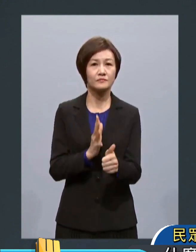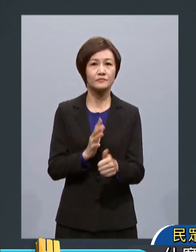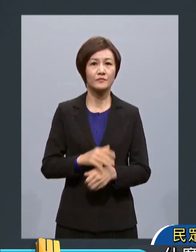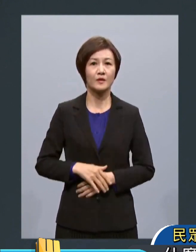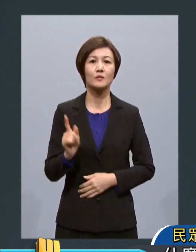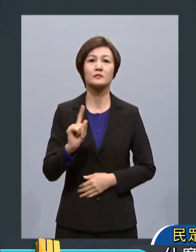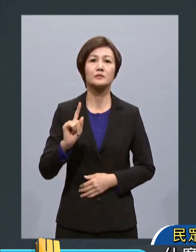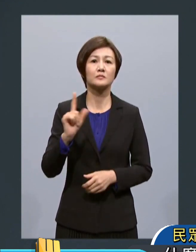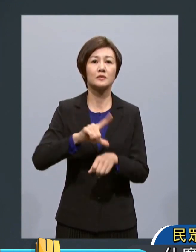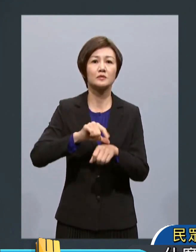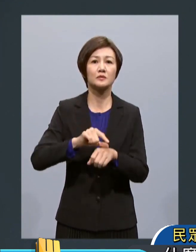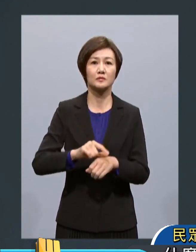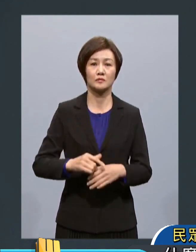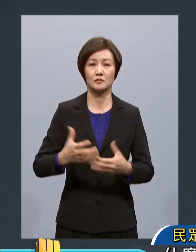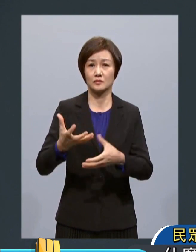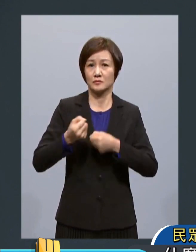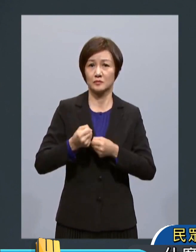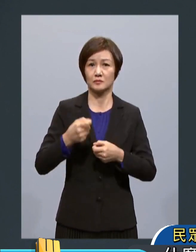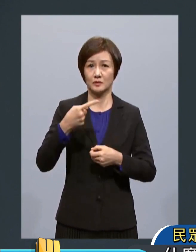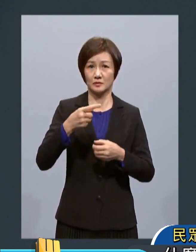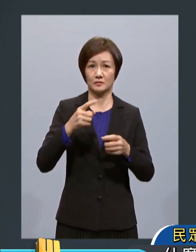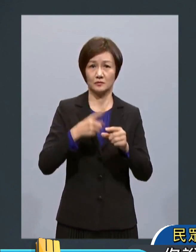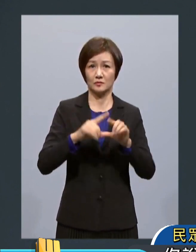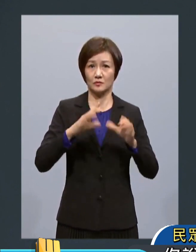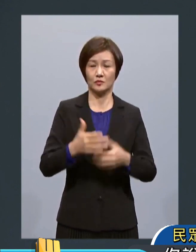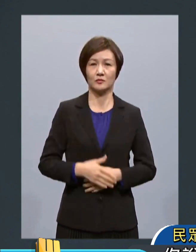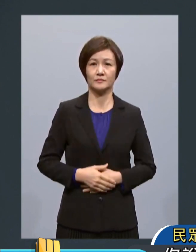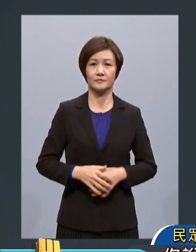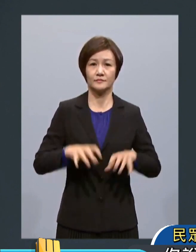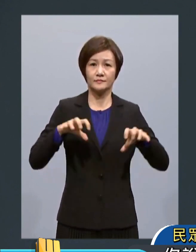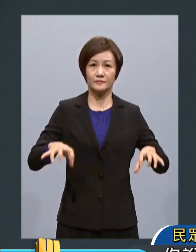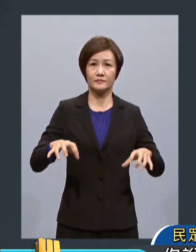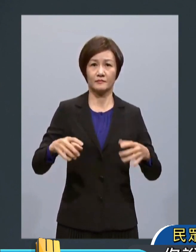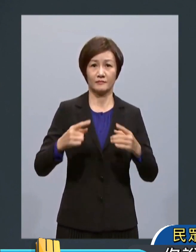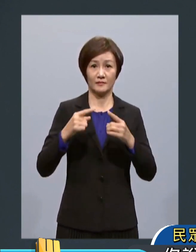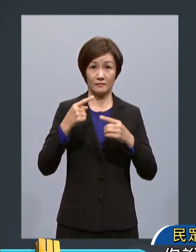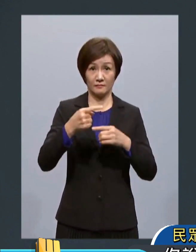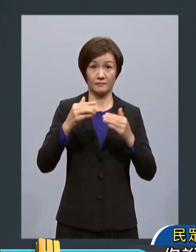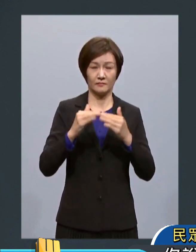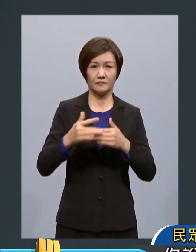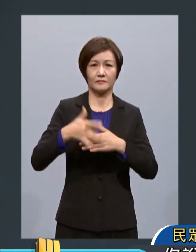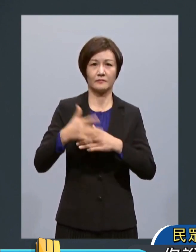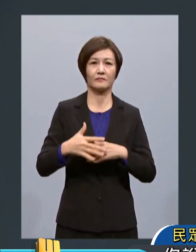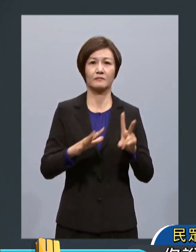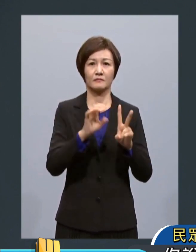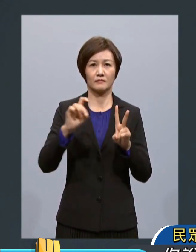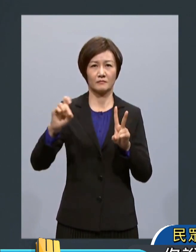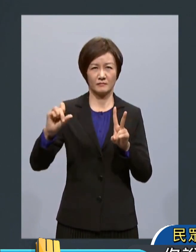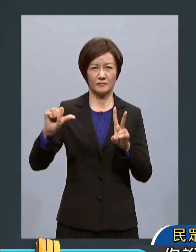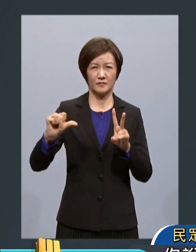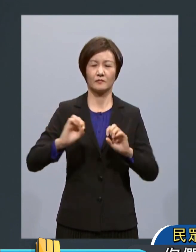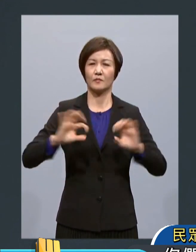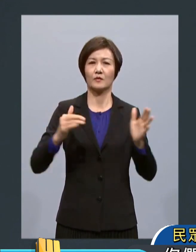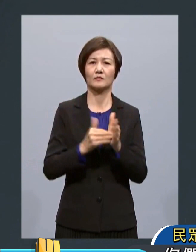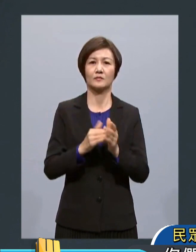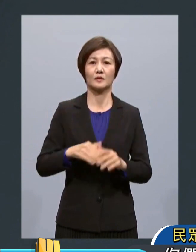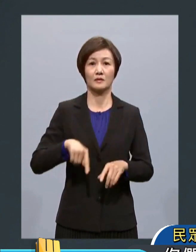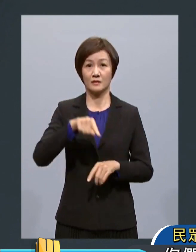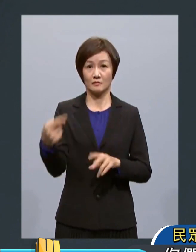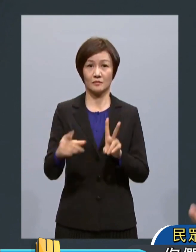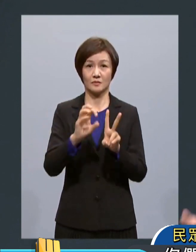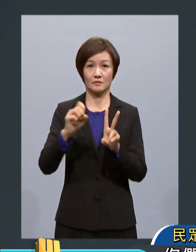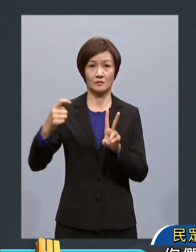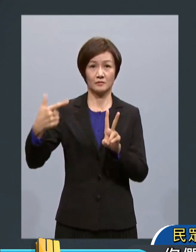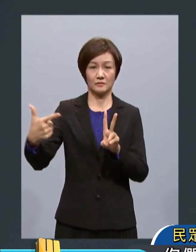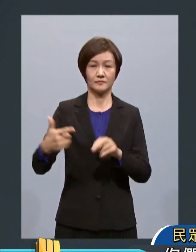我什么时候说过接受一个中国？你说两岸一家亲，我跟你讲，2015年我就讲过了。你们2016年的选